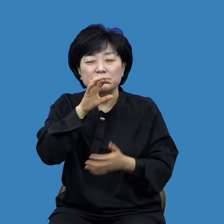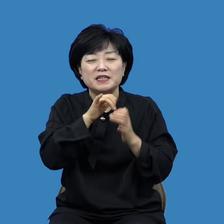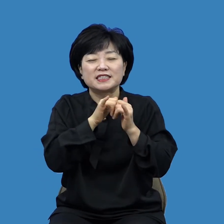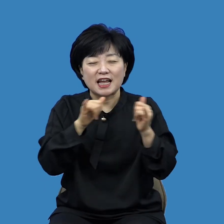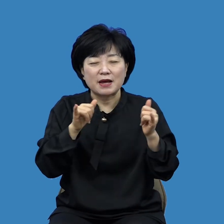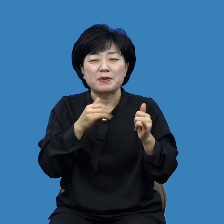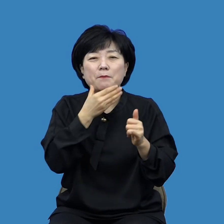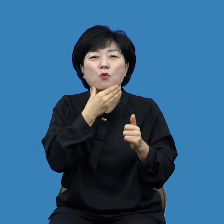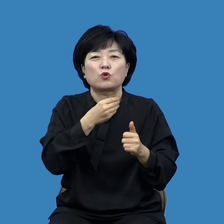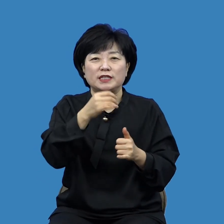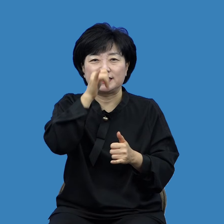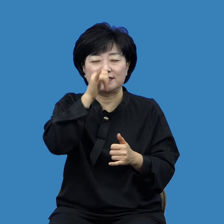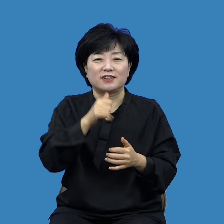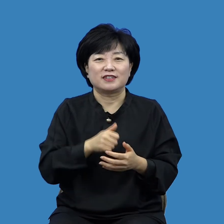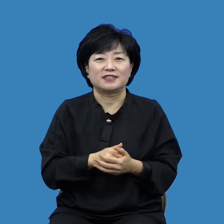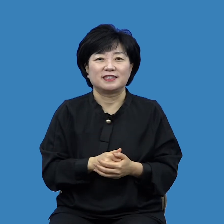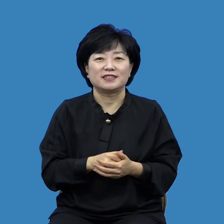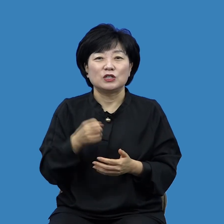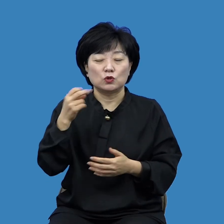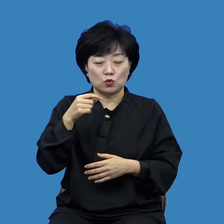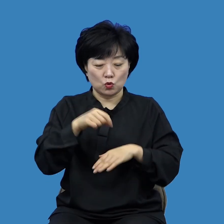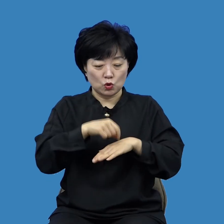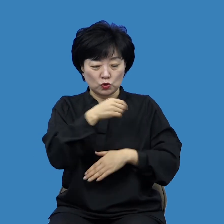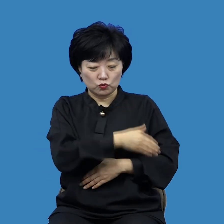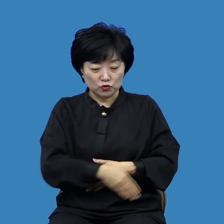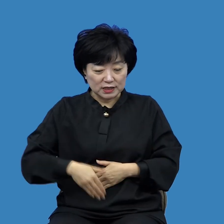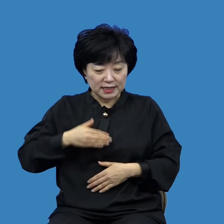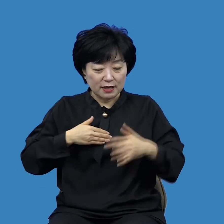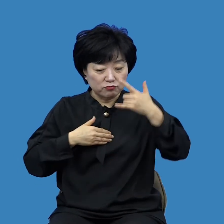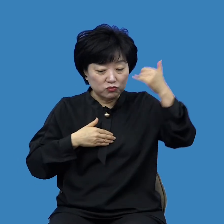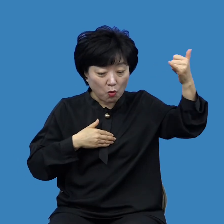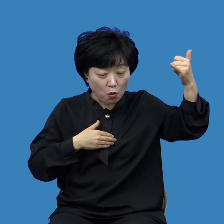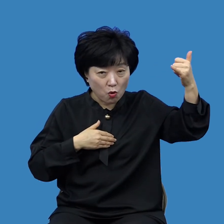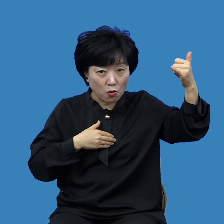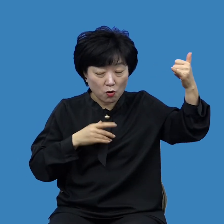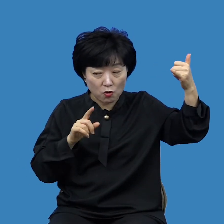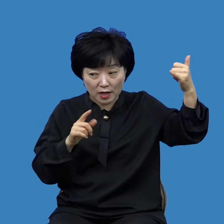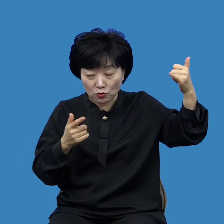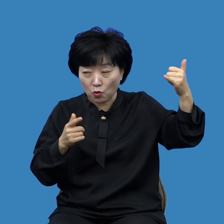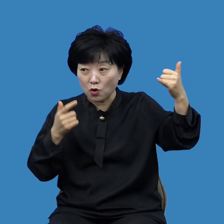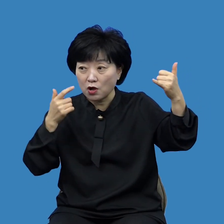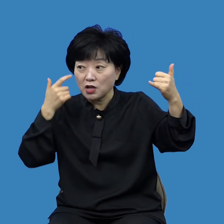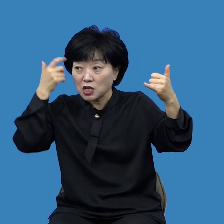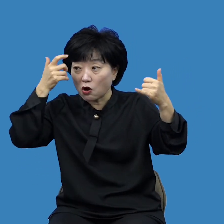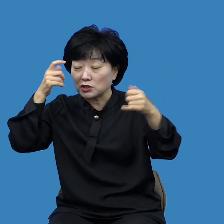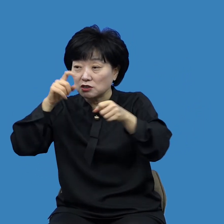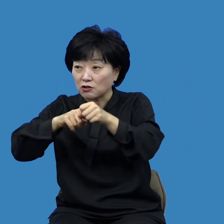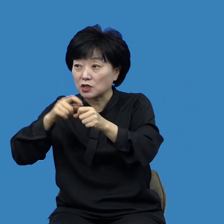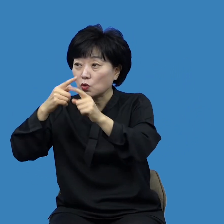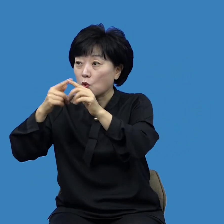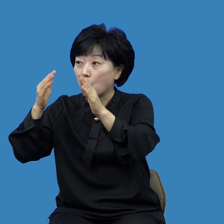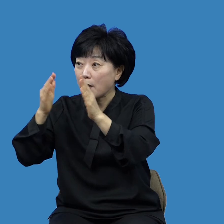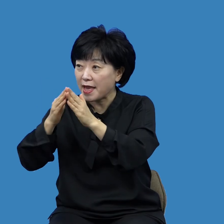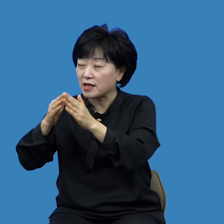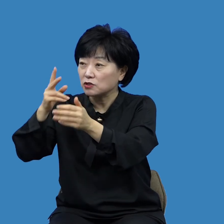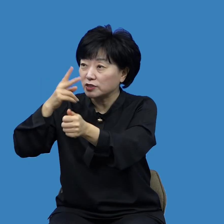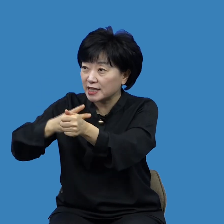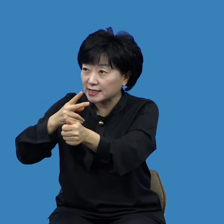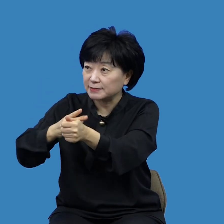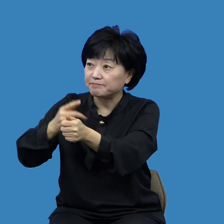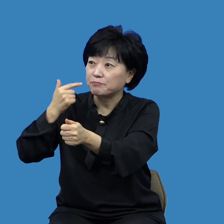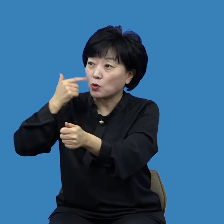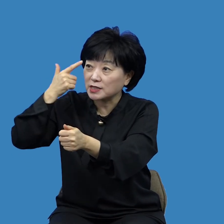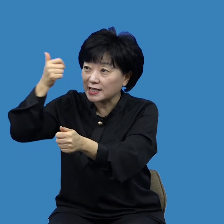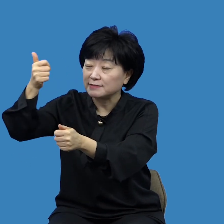있어요. 그리고 육신의 부모뿐만이 아니라 교회 안에서 영적인 리더십들에게도 그 태도들을 여러분